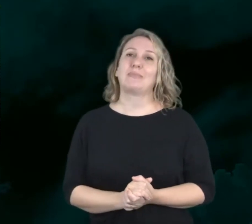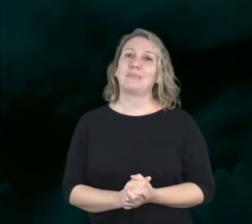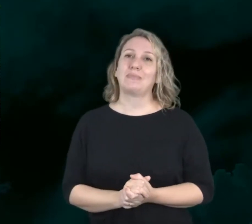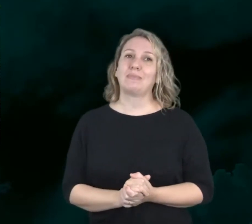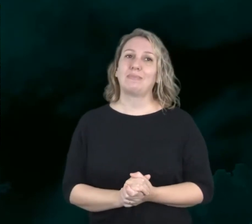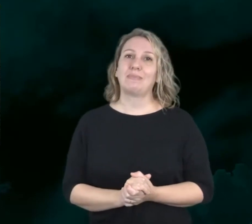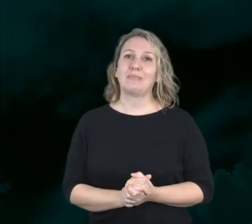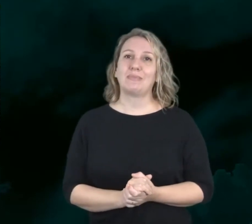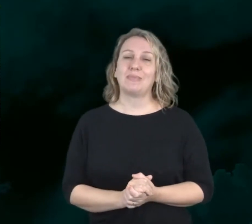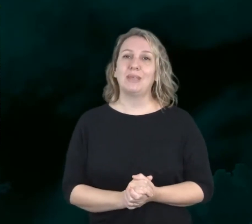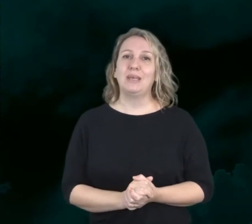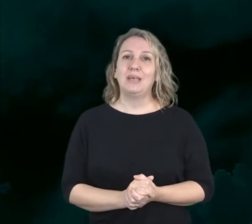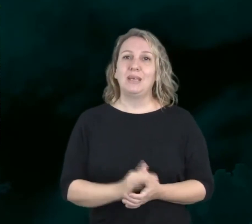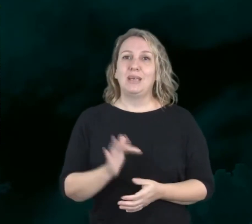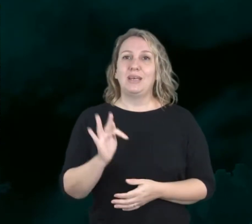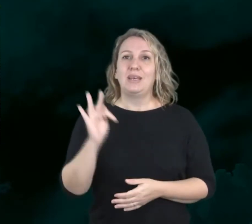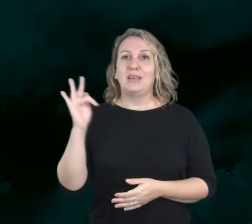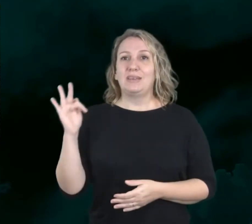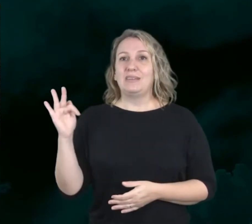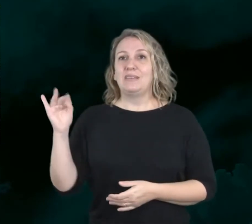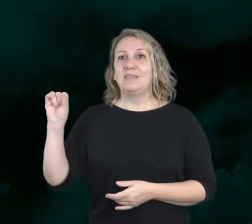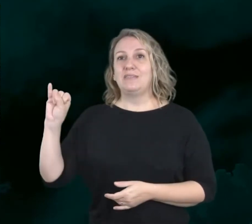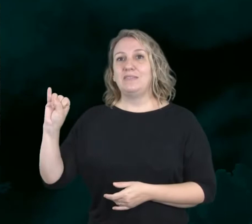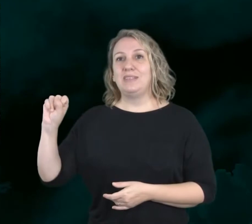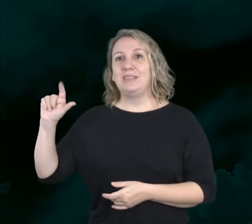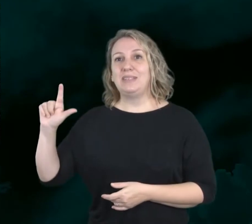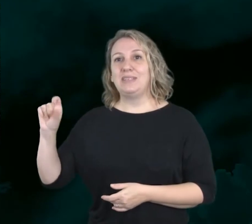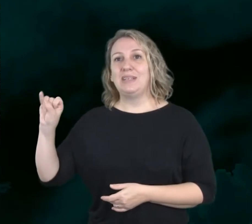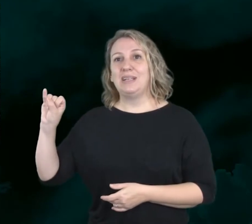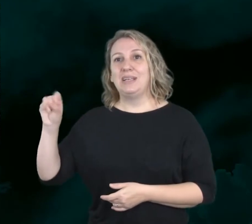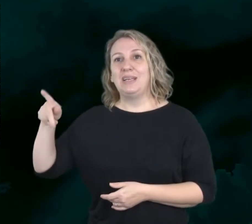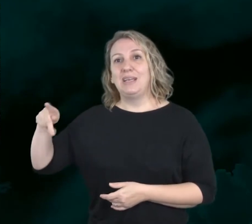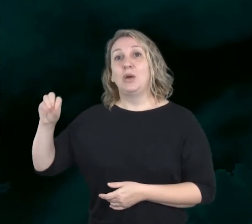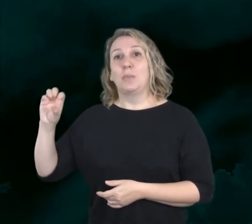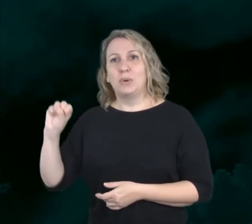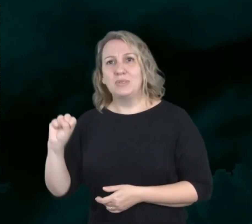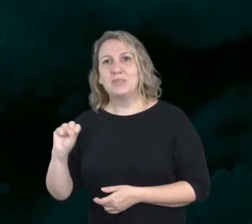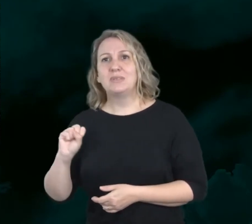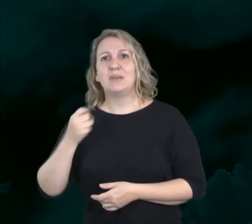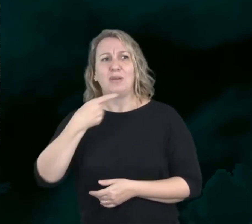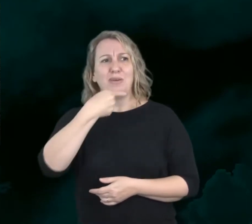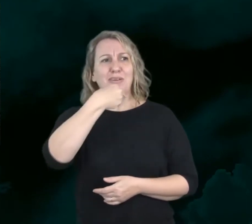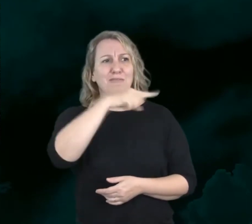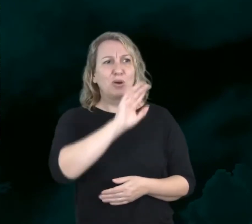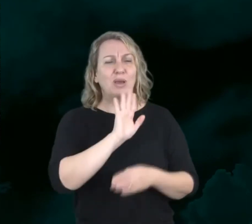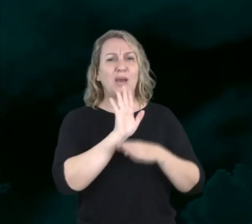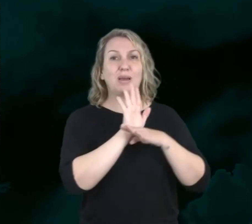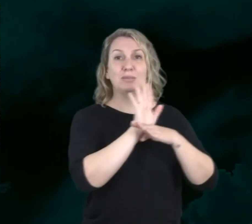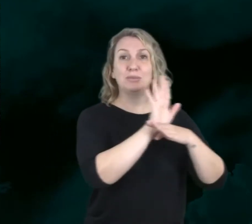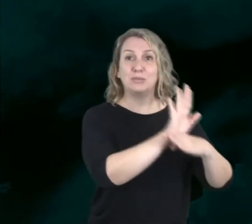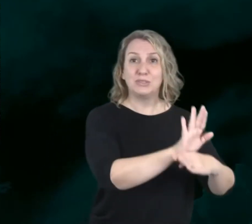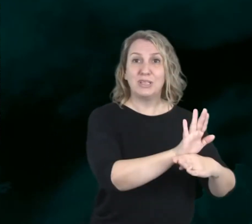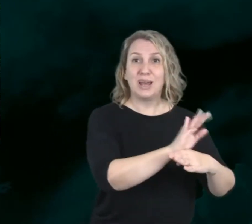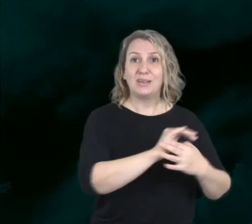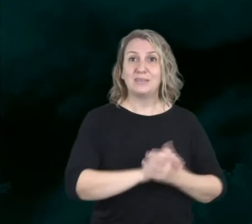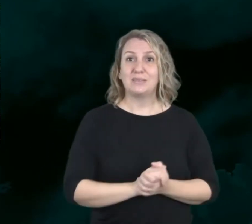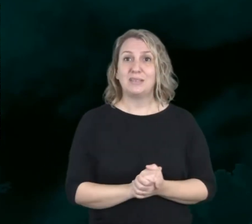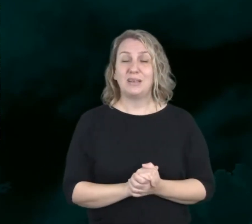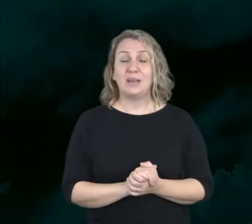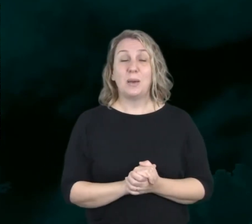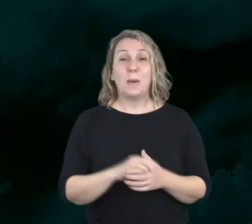foi açoitado, e com muitos açoites, e ele foi metido para dentro do cárcere juntamente com Silas. Quer